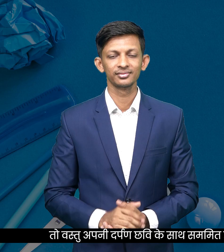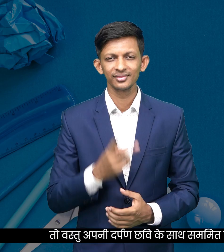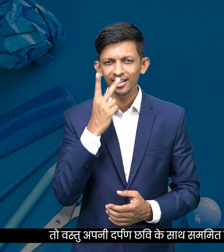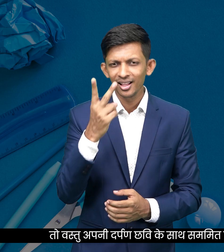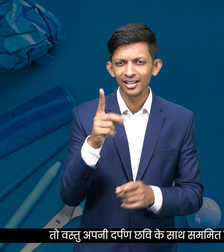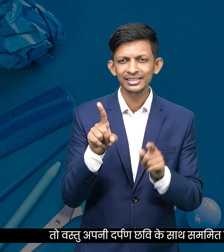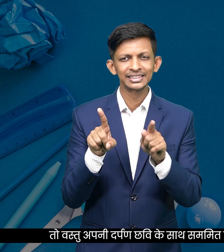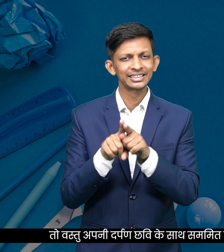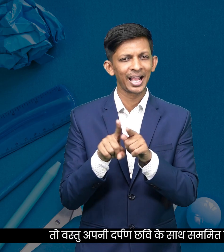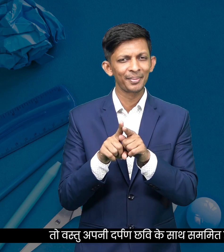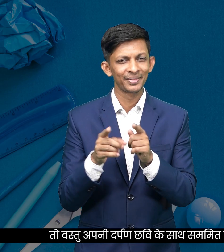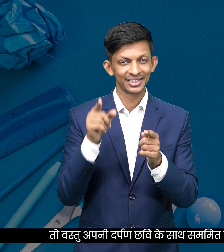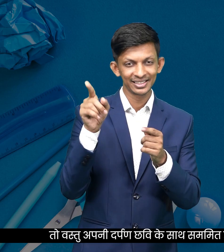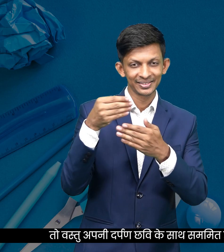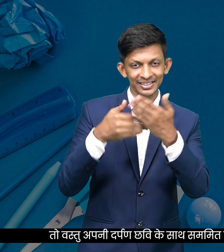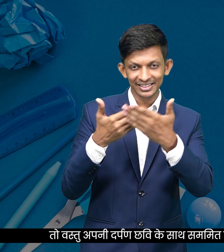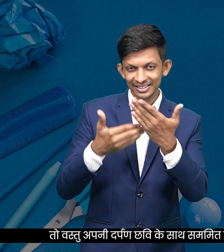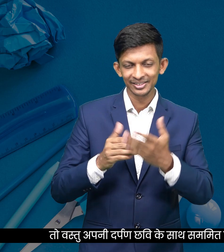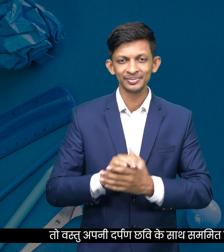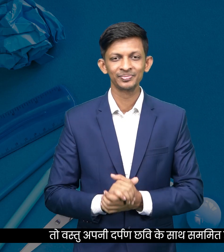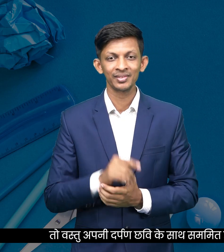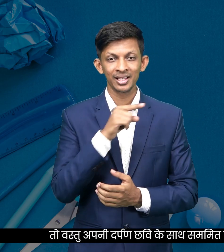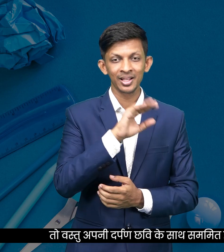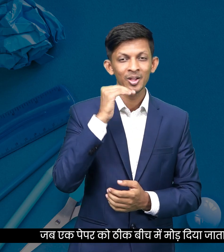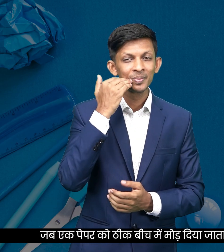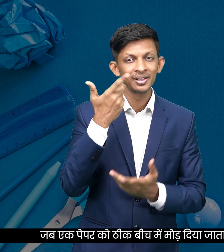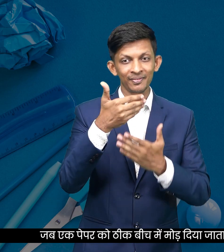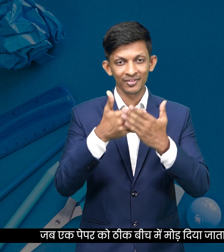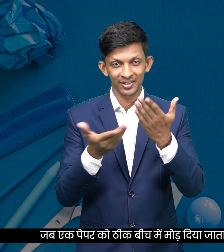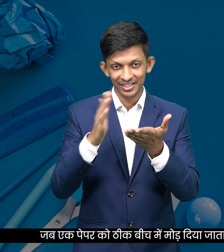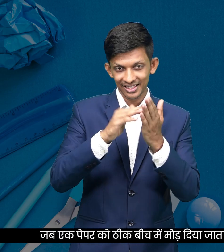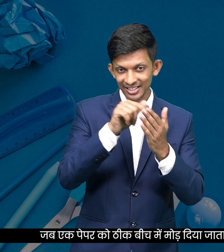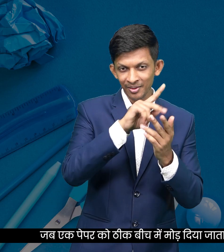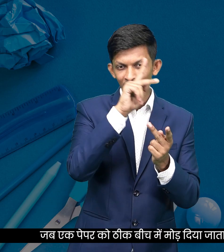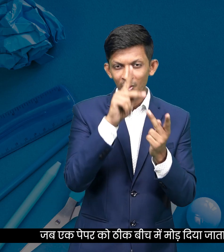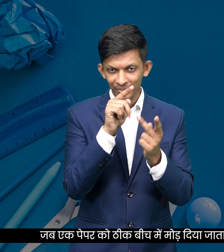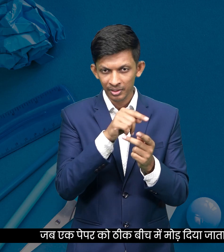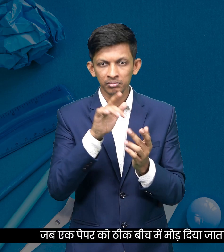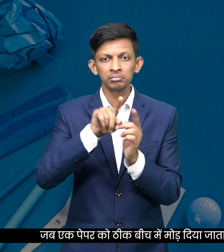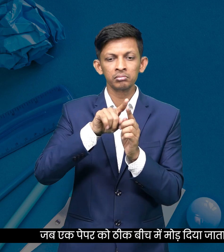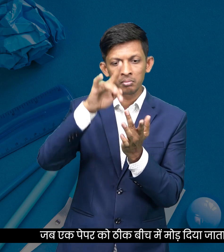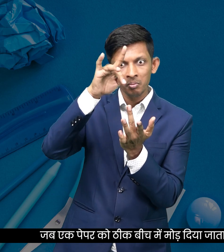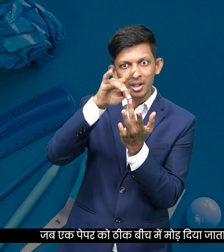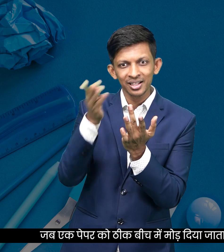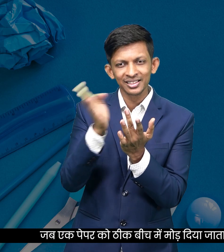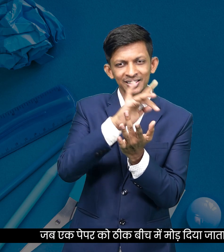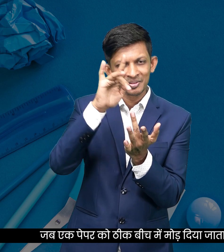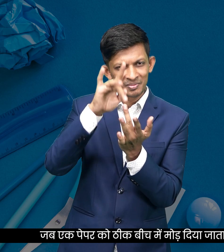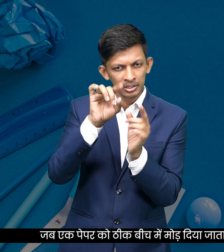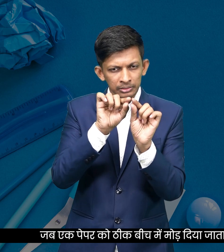है। यह दृश्य मुड़े हुए कागज के समान है। जब एक पेपर को ठीक बीच में मोड़ दिया जाता है तो